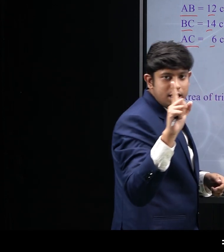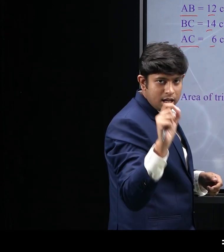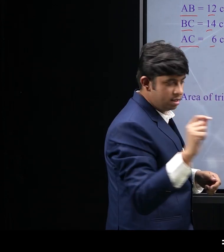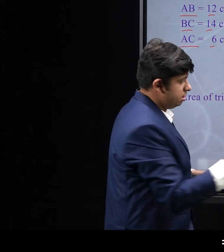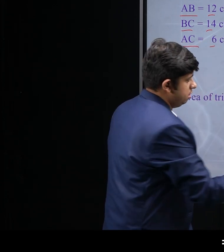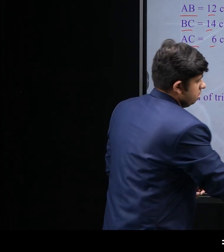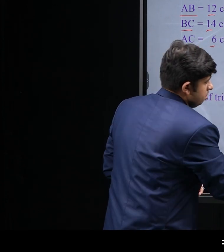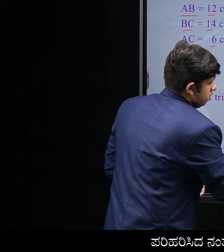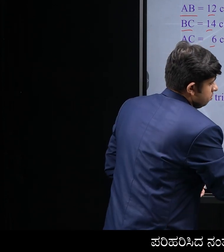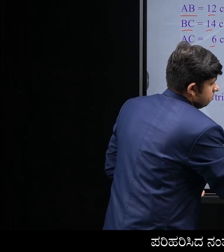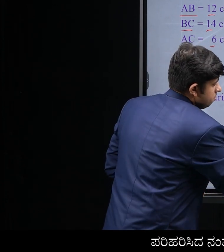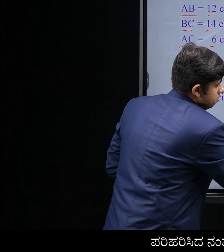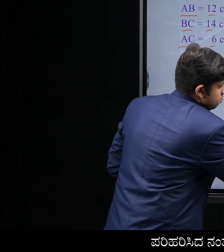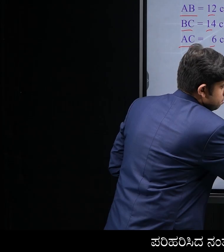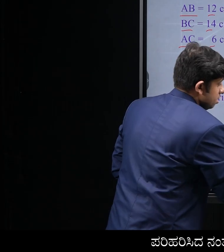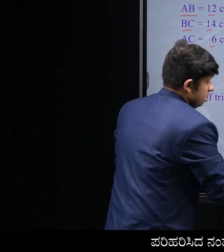ಪರಿಹರಿಸಿದ ನಂತರ ನಾವು ಸ್ಕ್ವೇರ್ ರೂಟ್ ಆಫ್